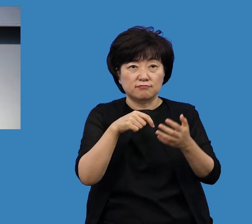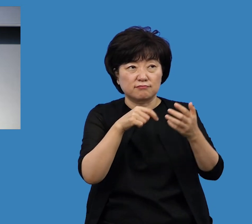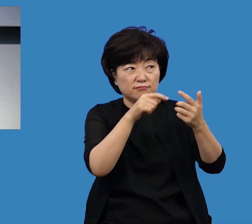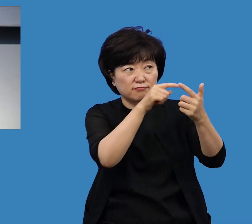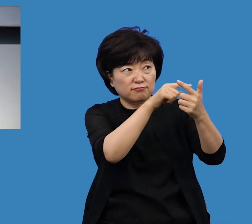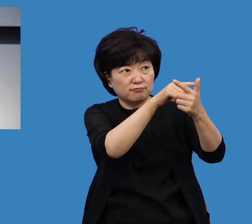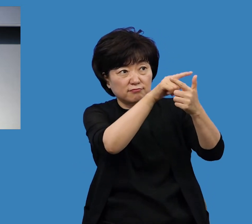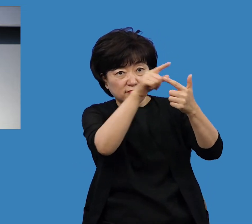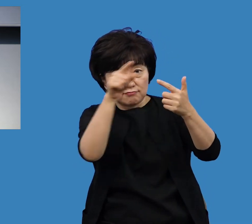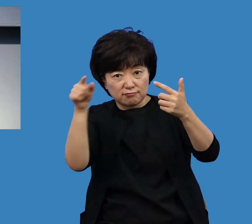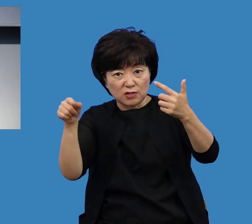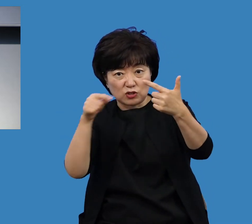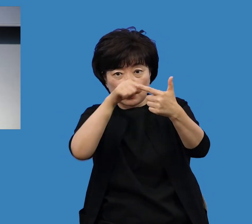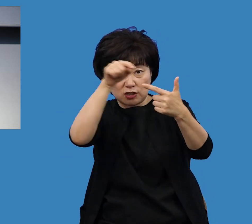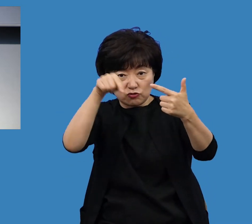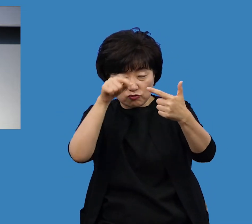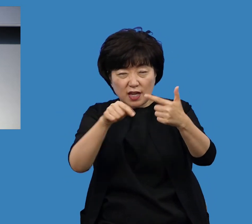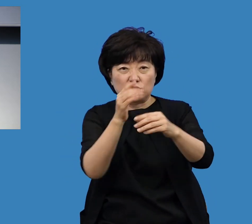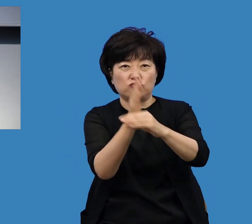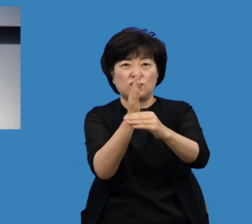대해서 말씀하시면서